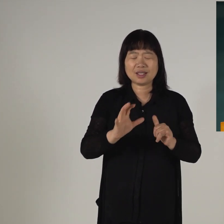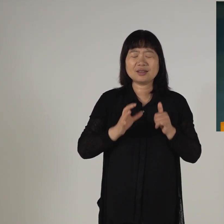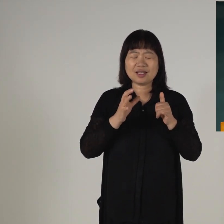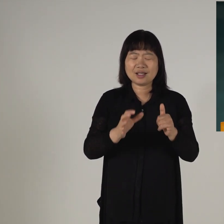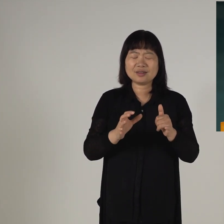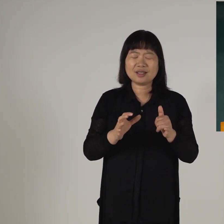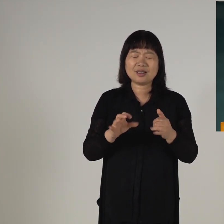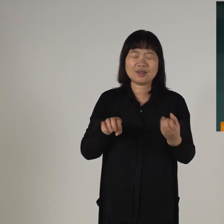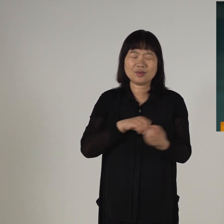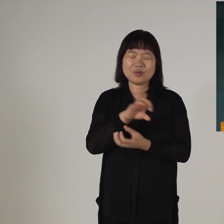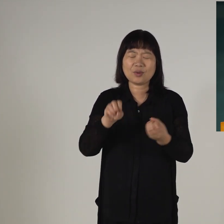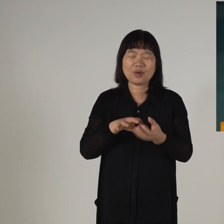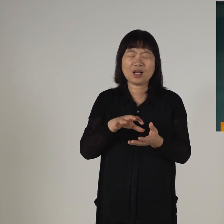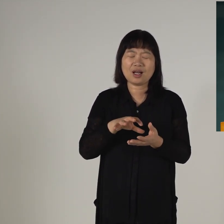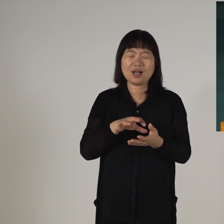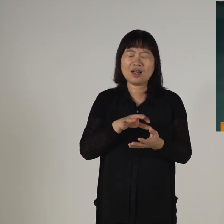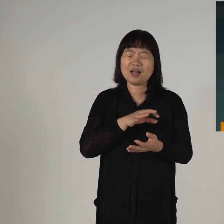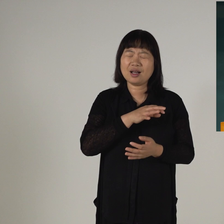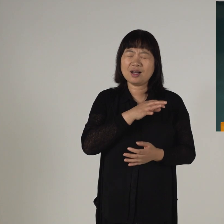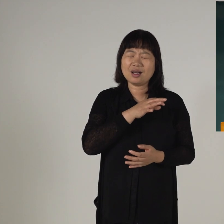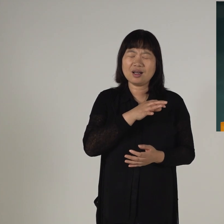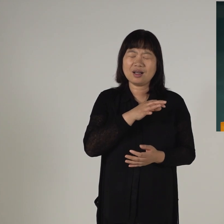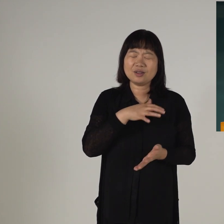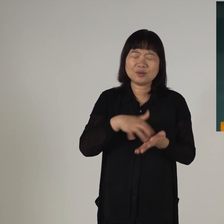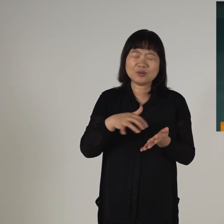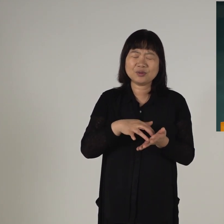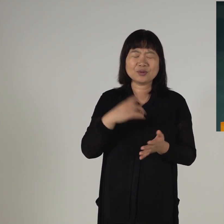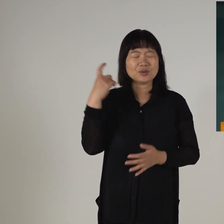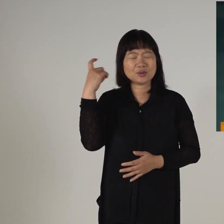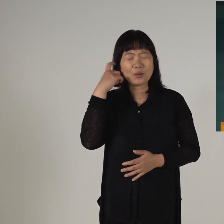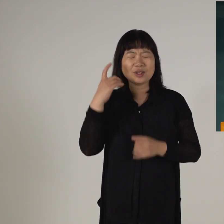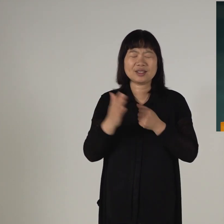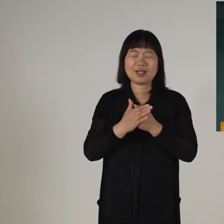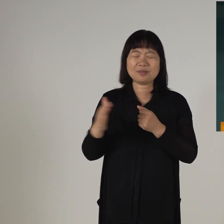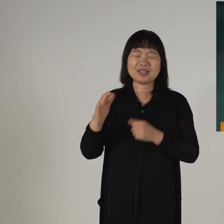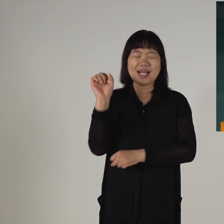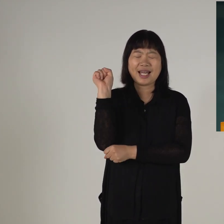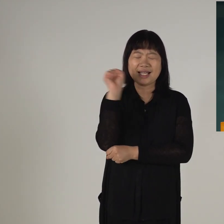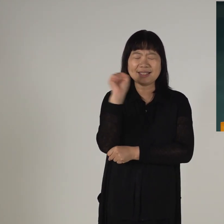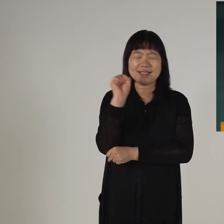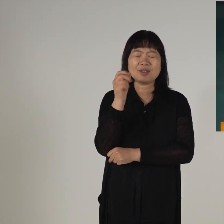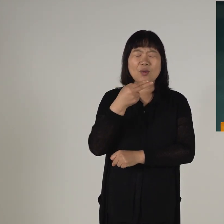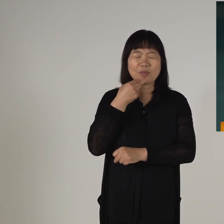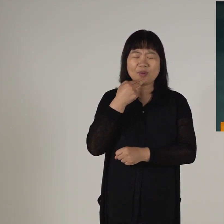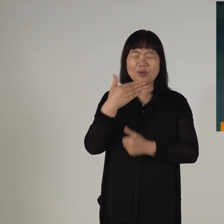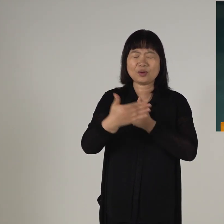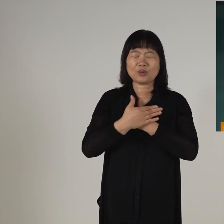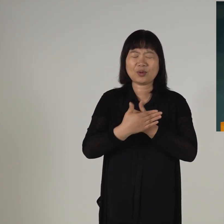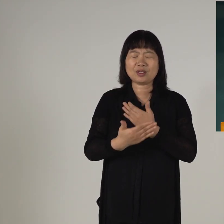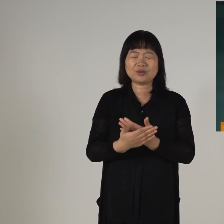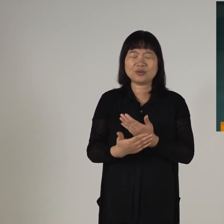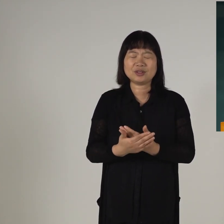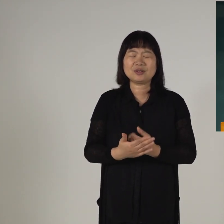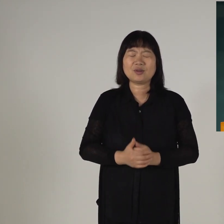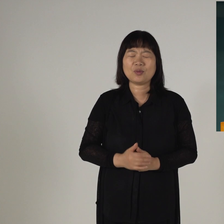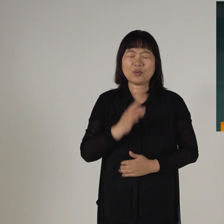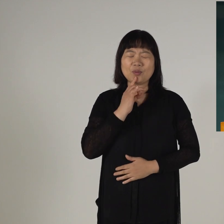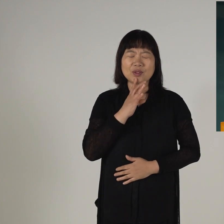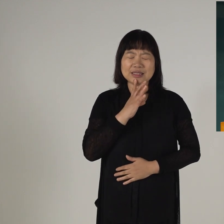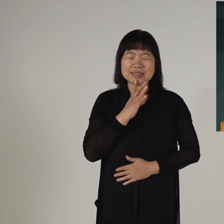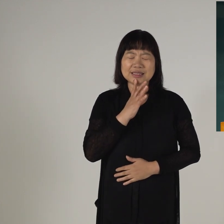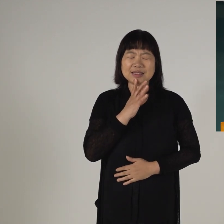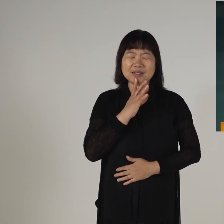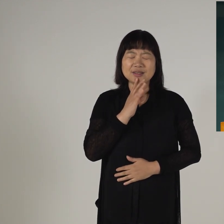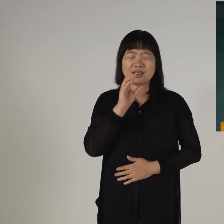세상의 요란한 수치와 소리에 흔들리지 않도록 도우시고 오직